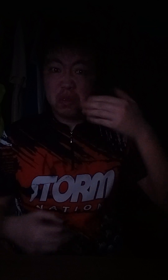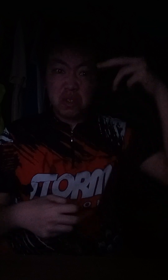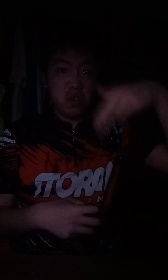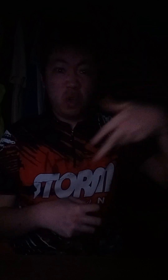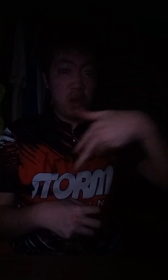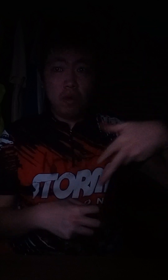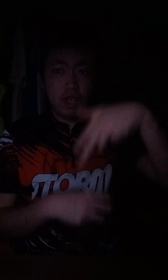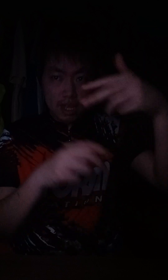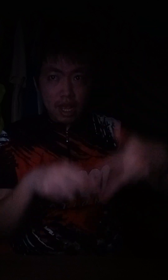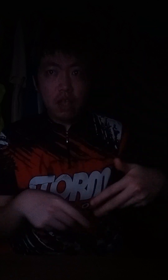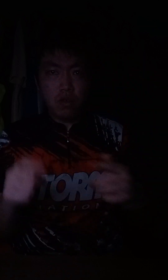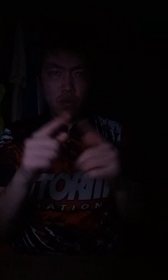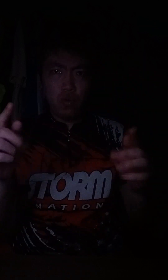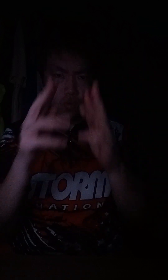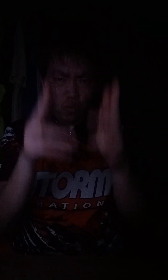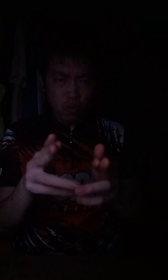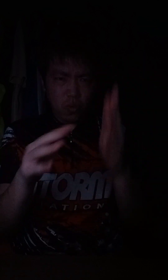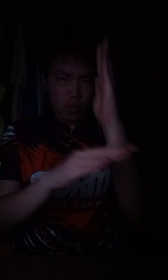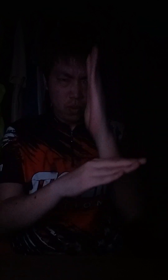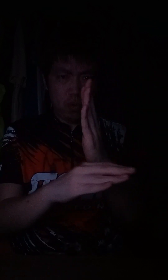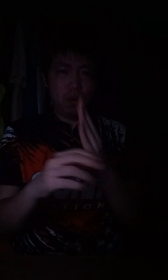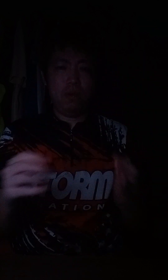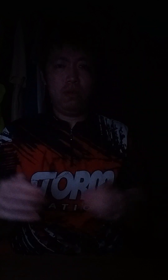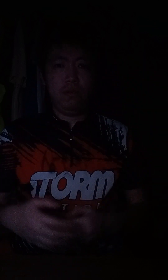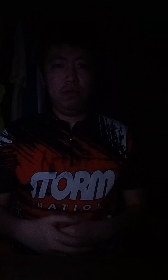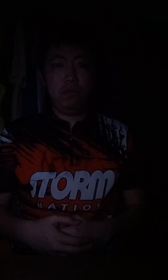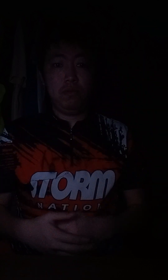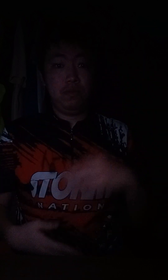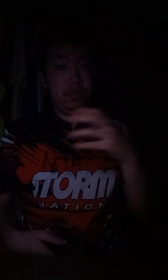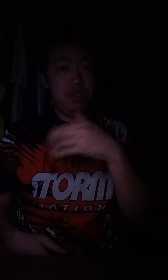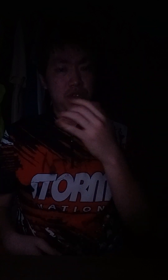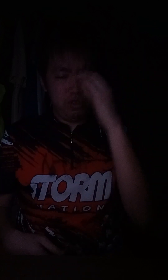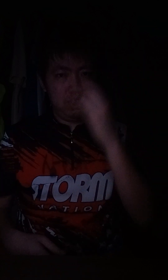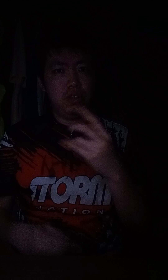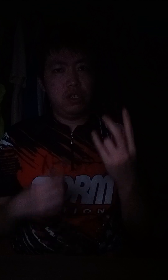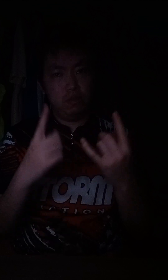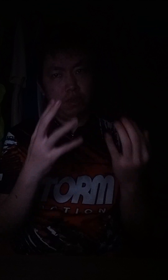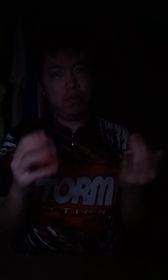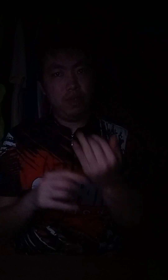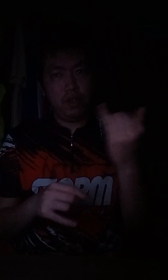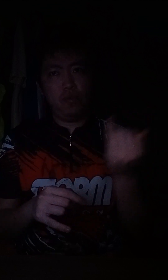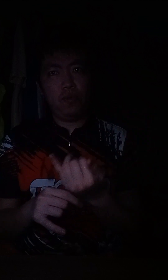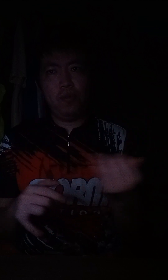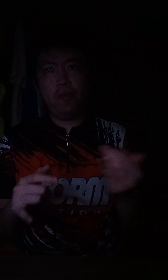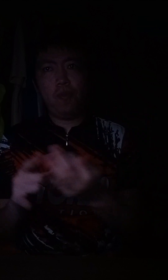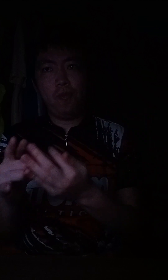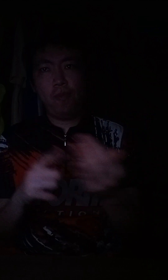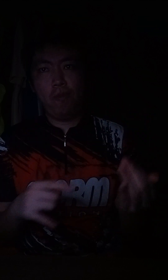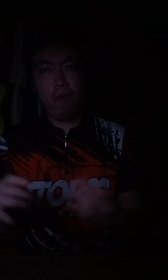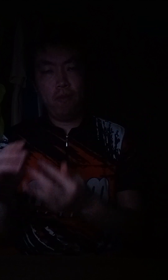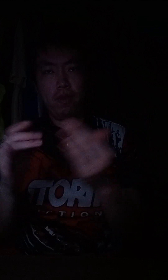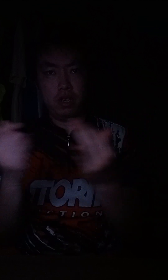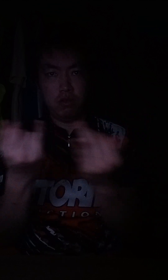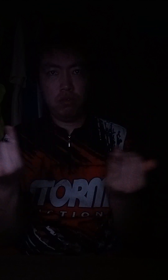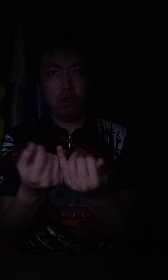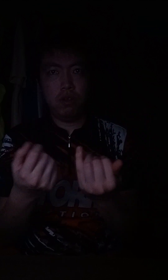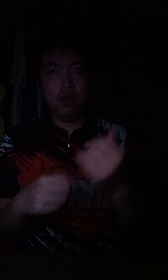관광버스 한 대가 도로를 가로막고 있습니다. 어젯밤 11시 10분쯤 충남 당진시 봉생이교 인근 도로에서